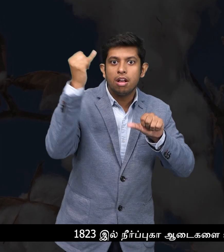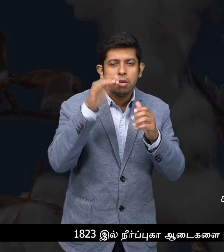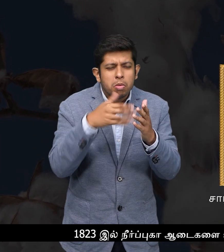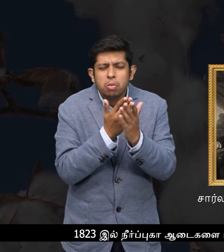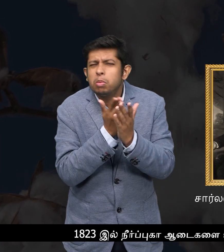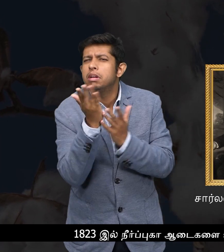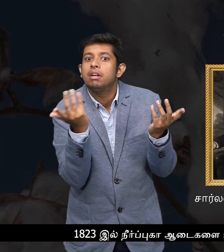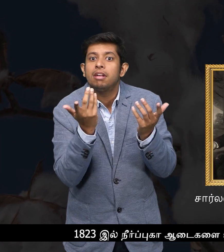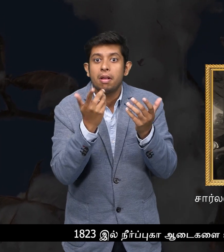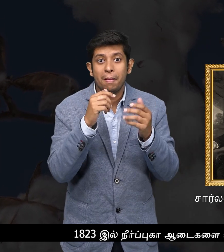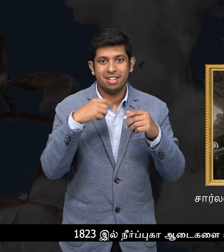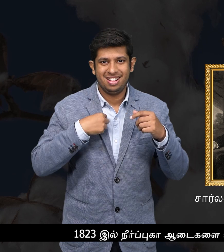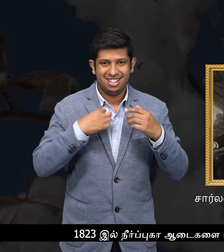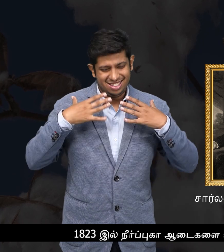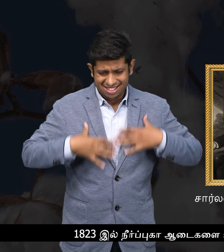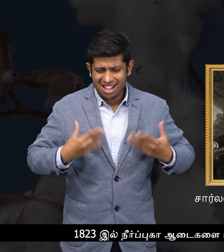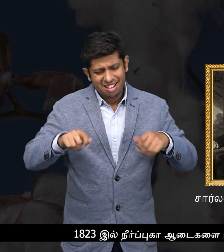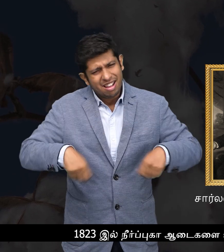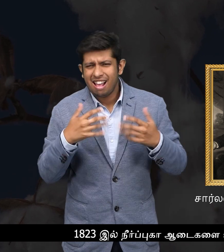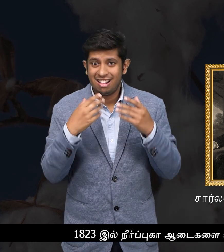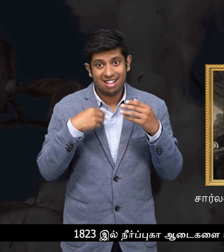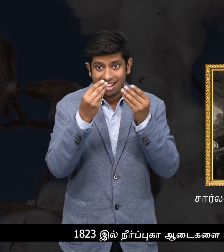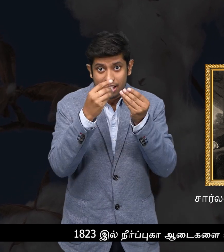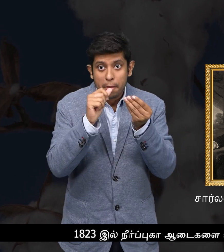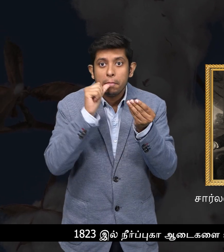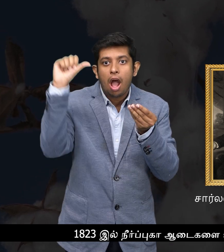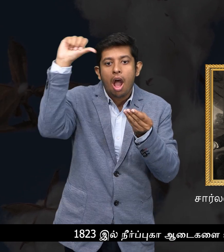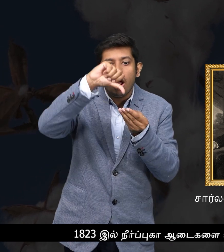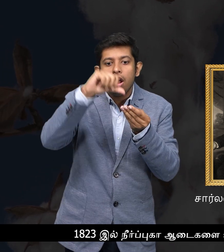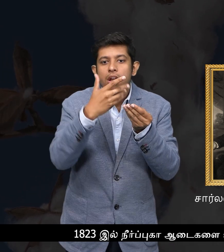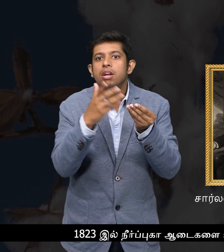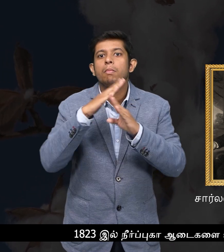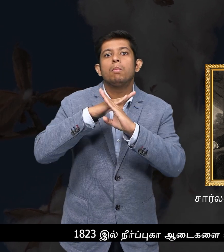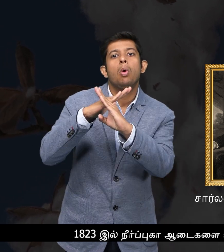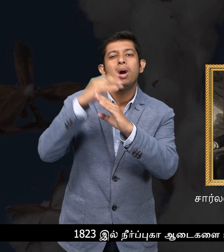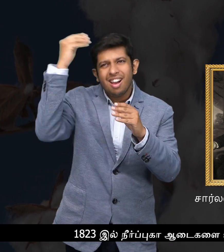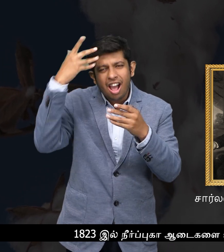1823 நீர்ப்புகா ஆடைகள் உருவாக்கும் முறையை கண்டுபிடித்தார்.